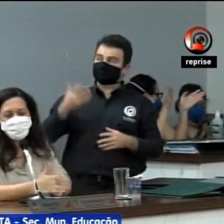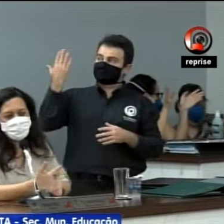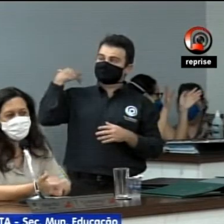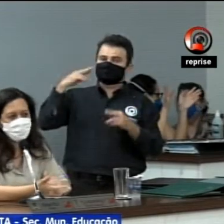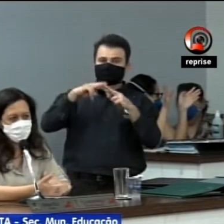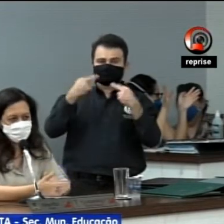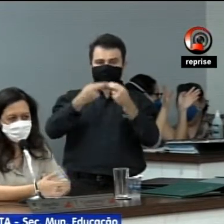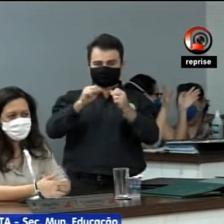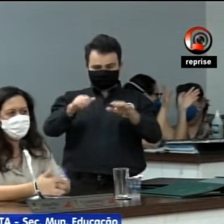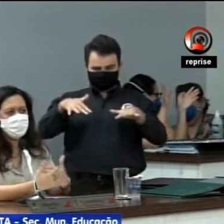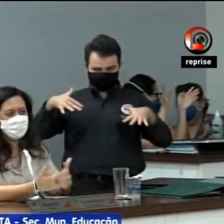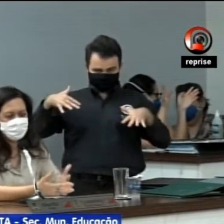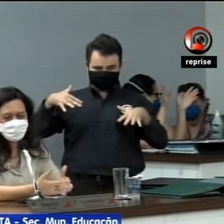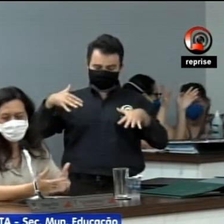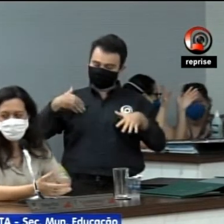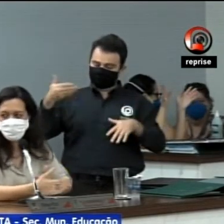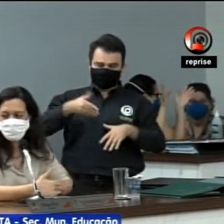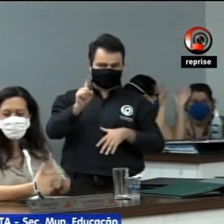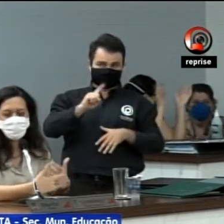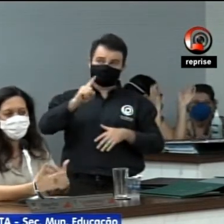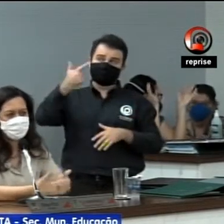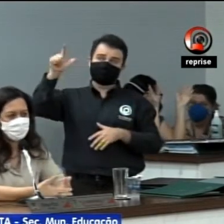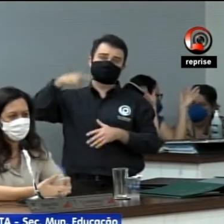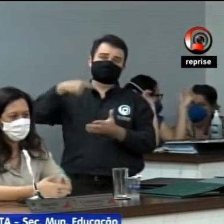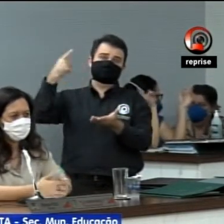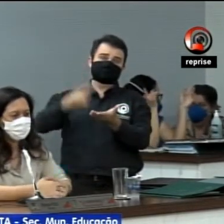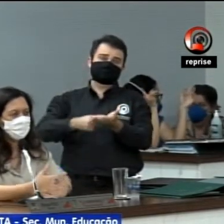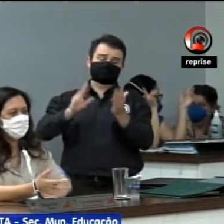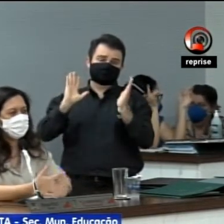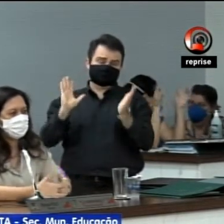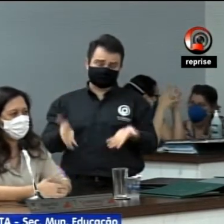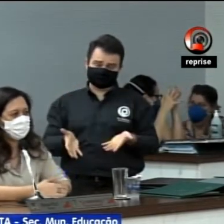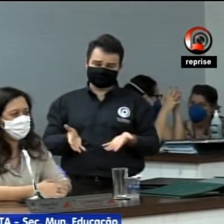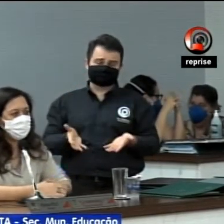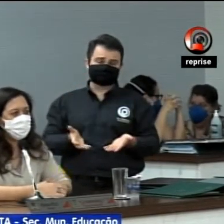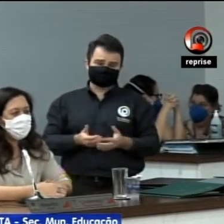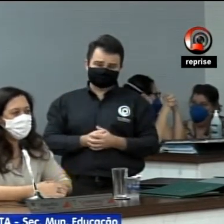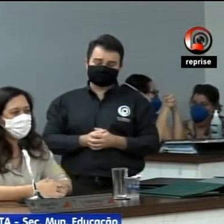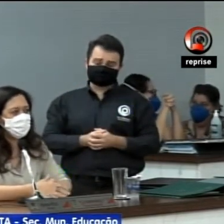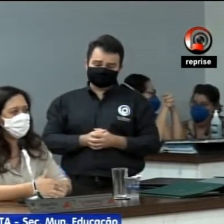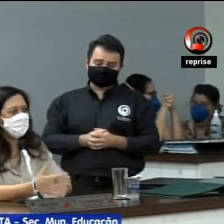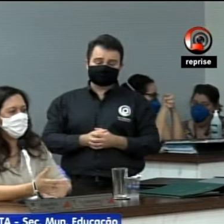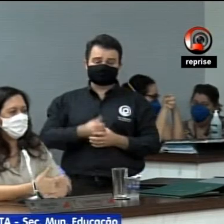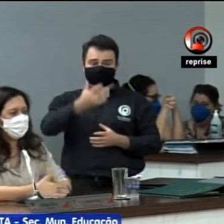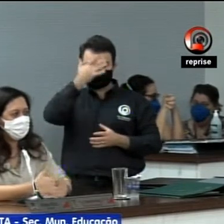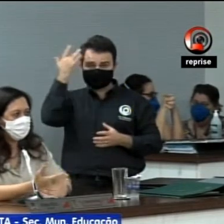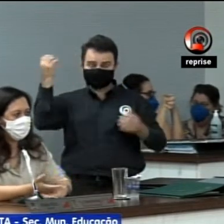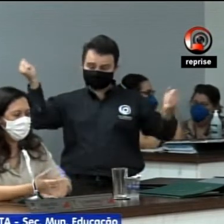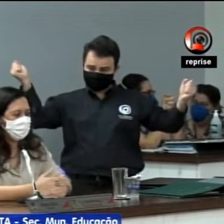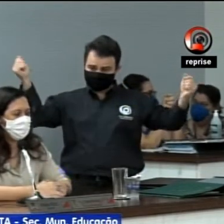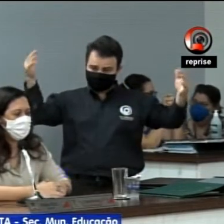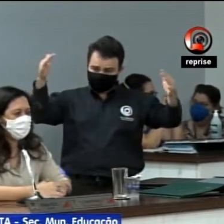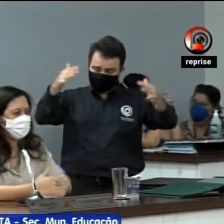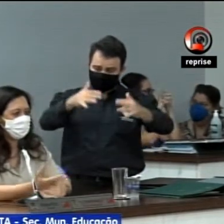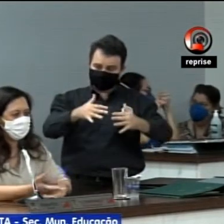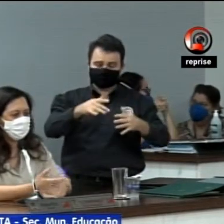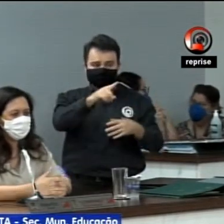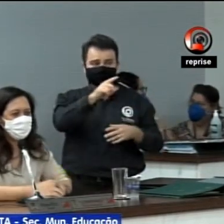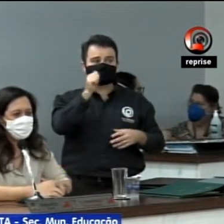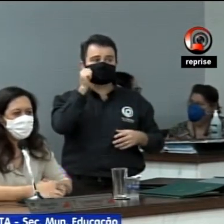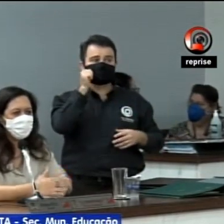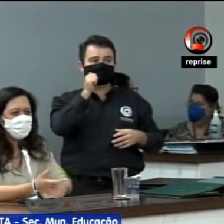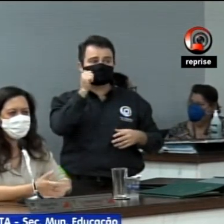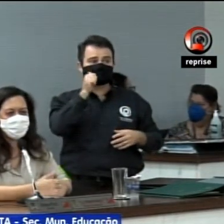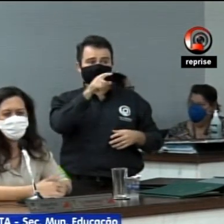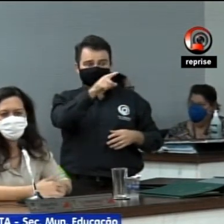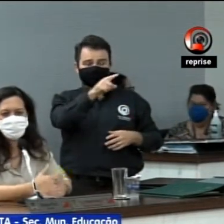tinha uma outra agenda, tinha até avisado, eu não estava conseguindo, e as pessoas que vieram aqui, inclusive a nossa coordenadora